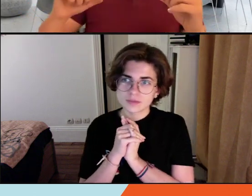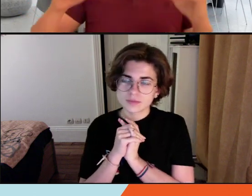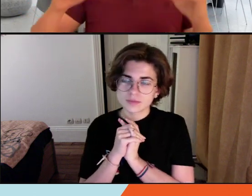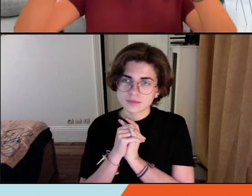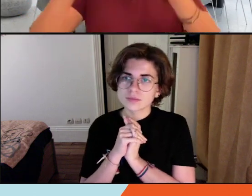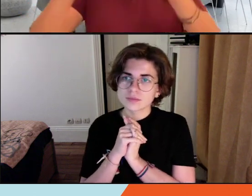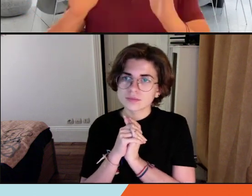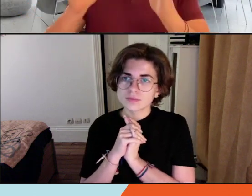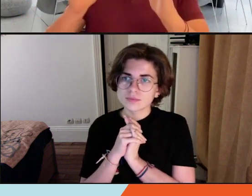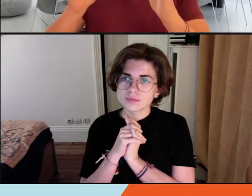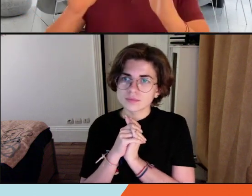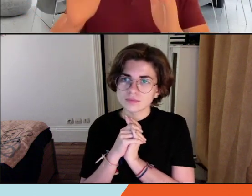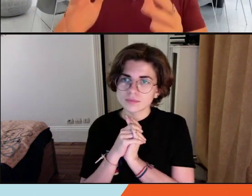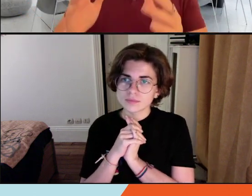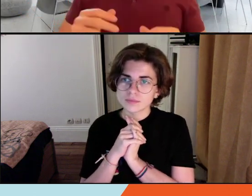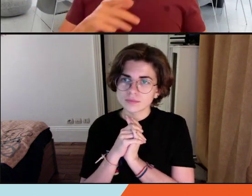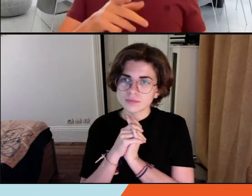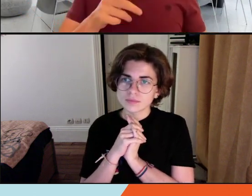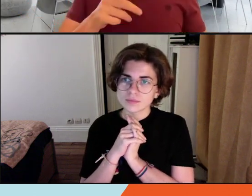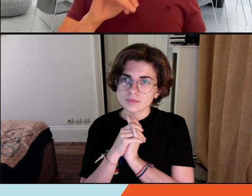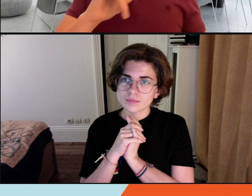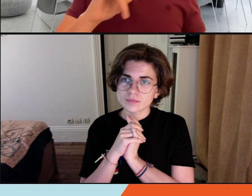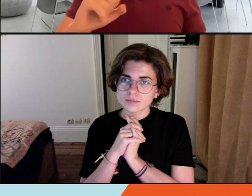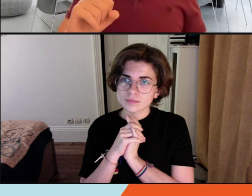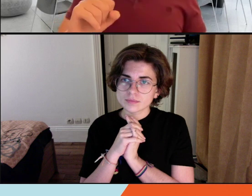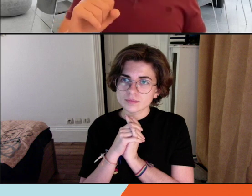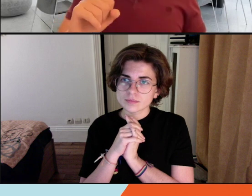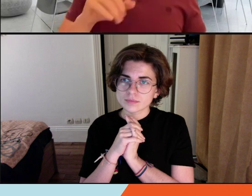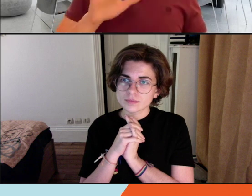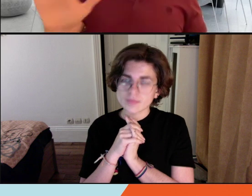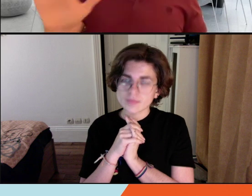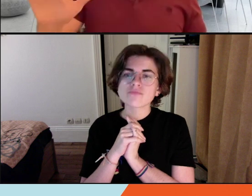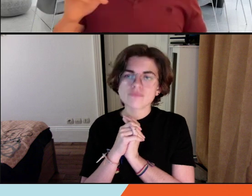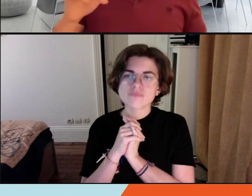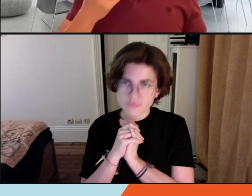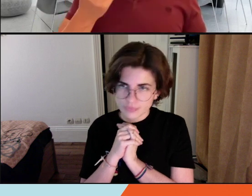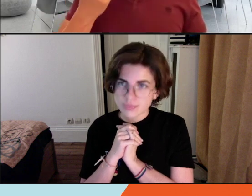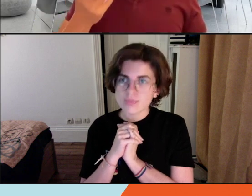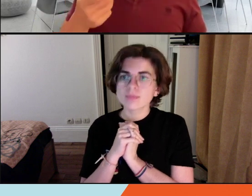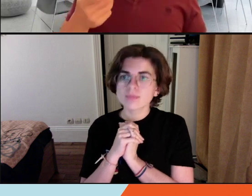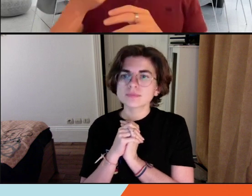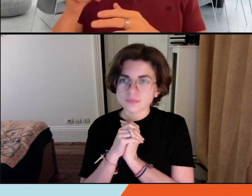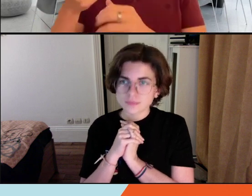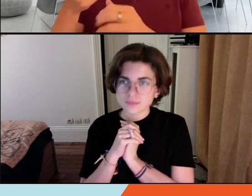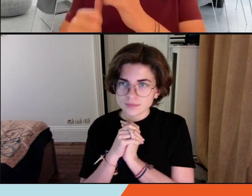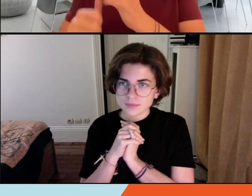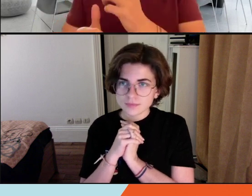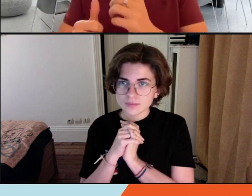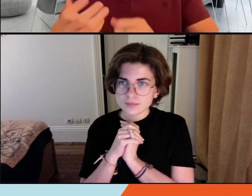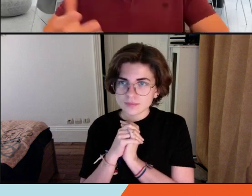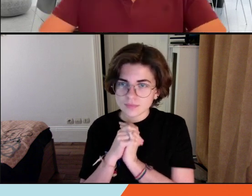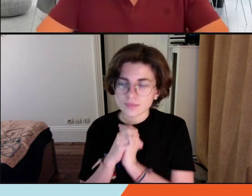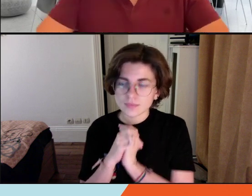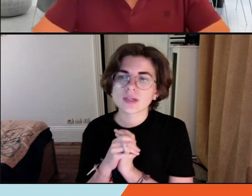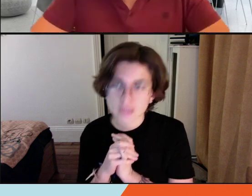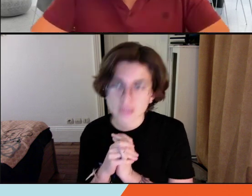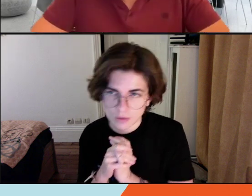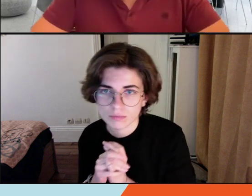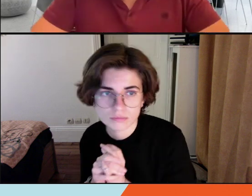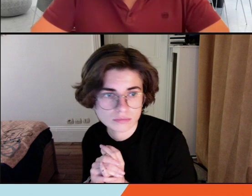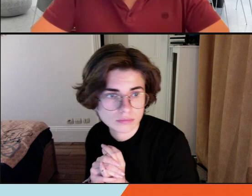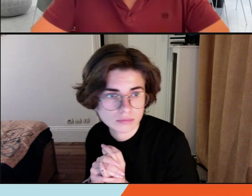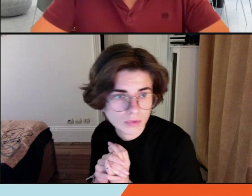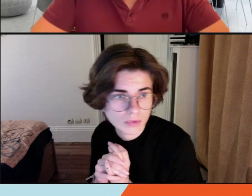avec l'écran. Ça, c'est iOS. Ça, c'est Apple. Voilà. D'accord.